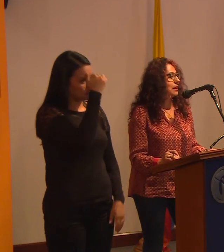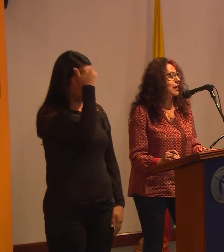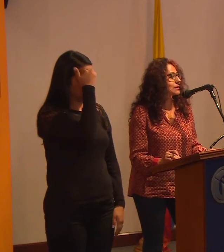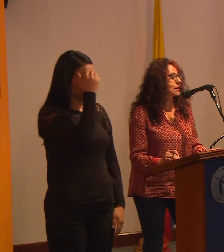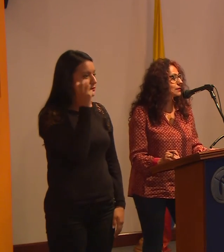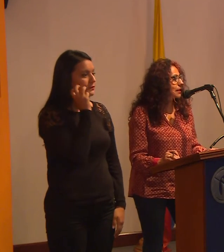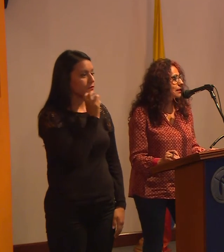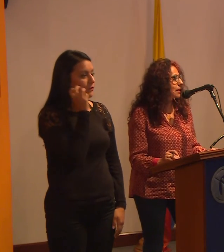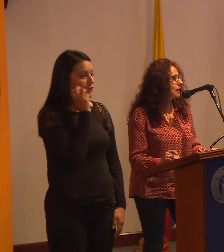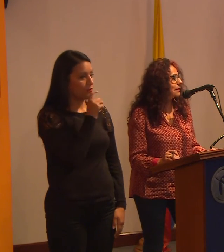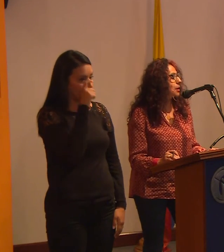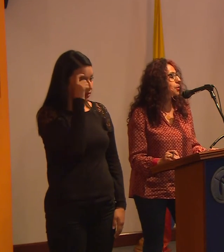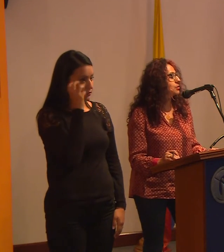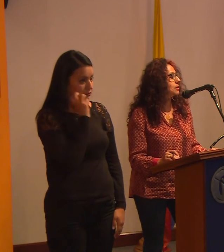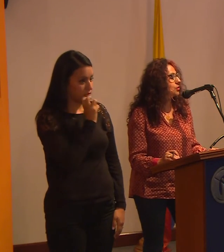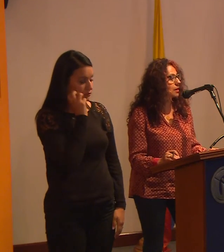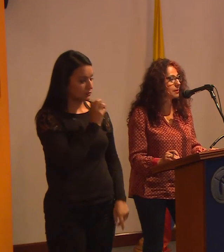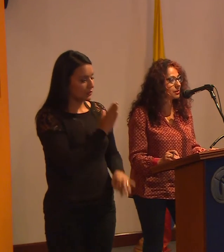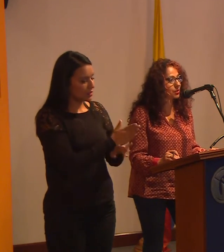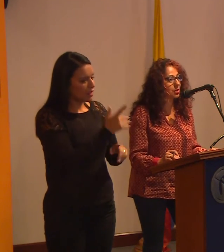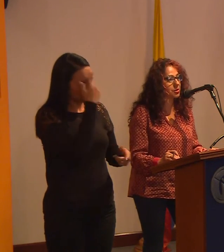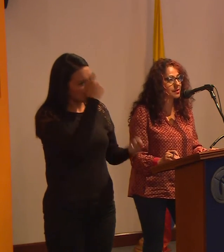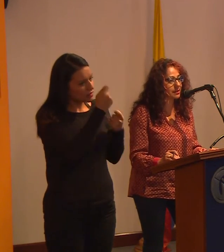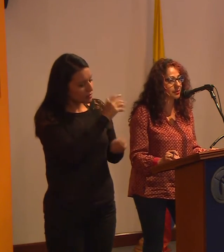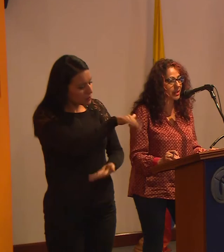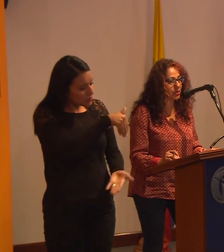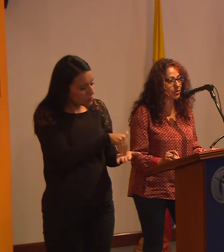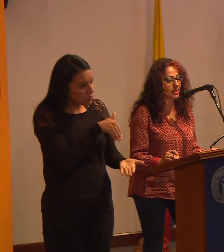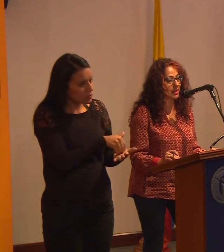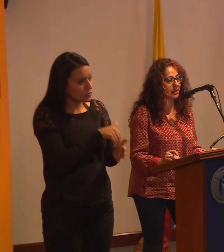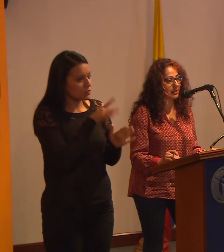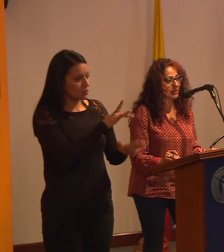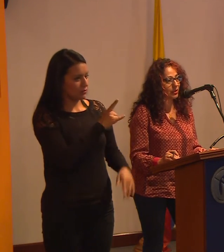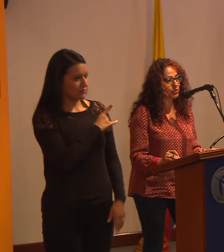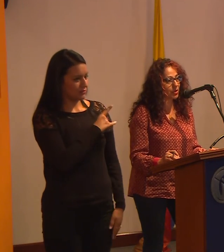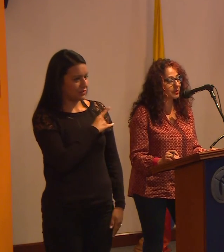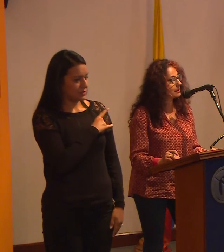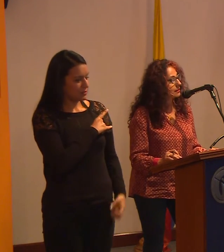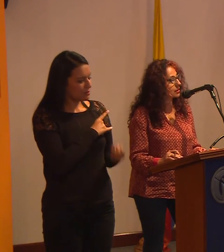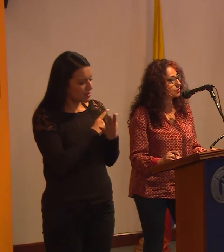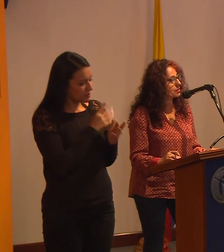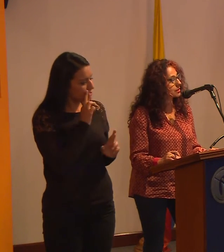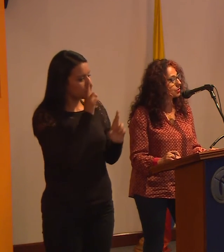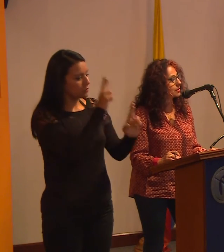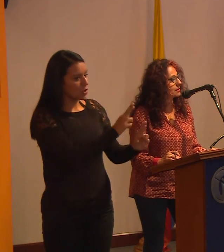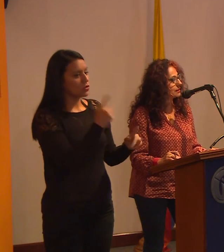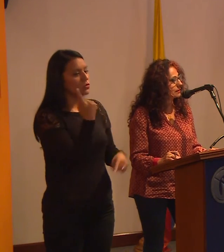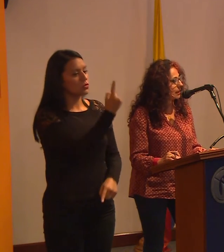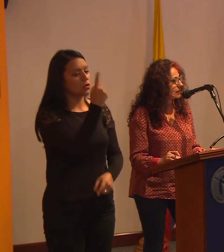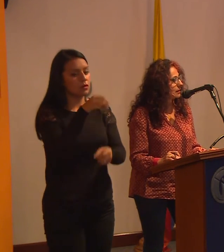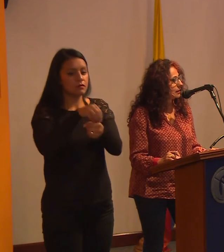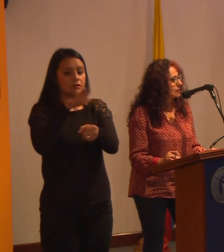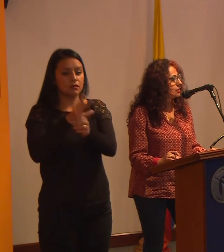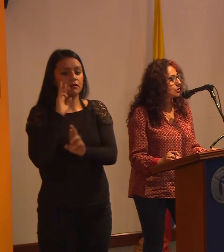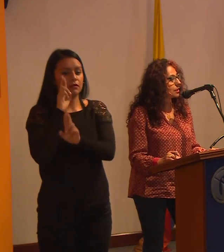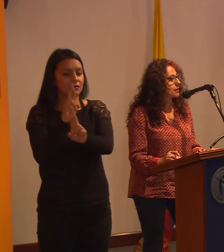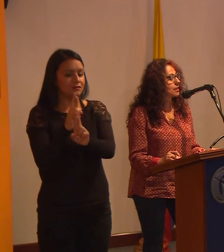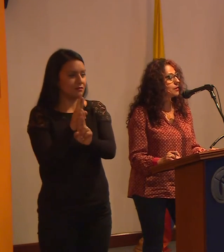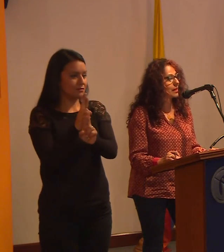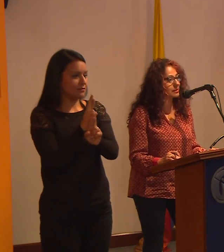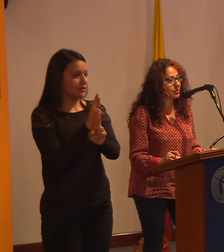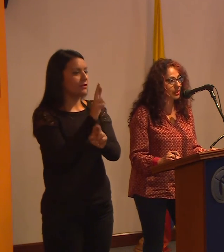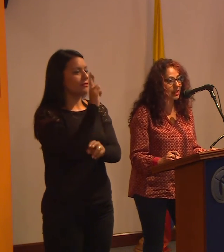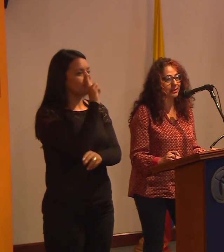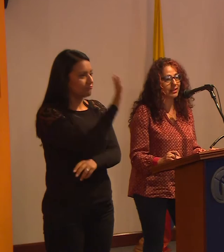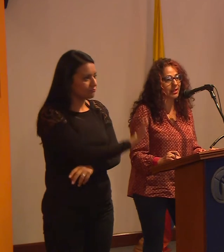¿sí? La estrategia del posicionamiento de la Universidad Pedagógica, no solamente en el concierto distrital, sino también